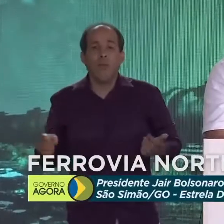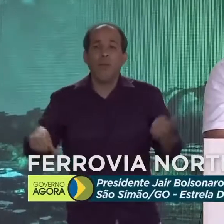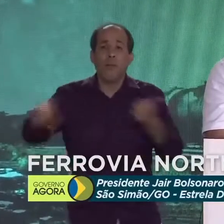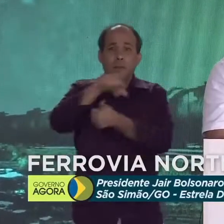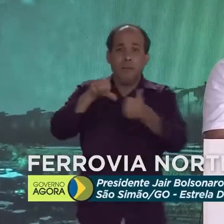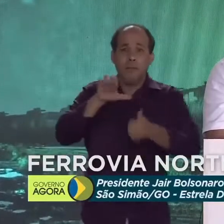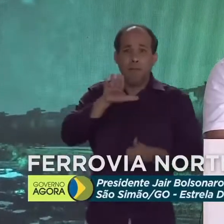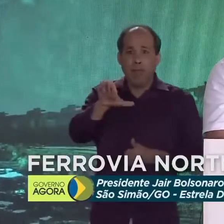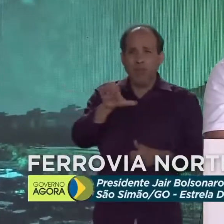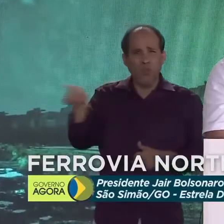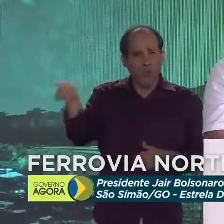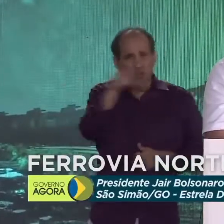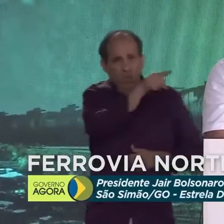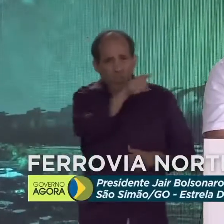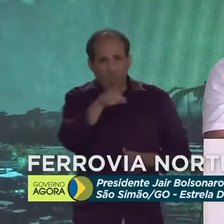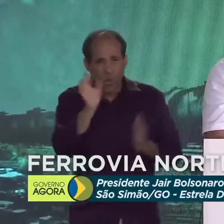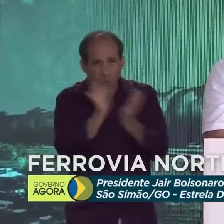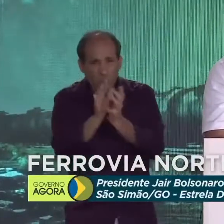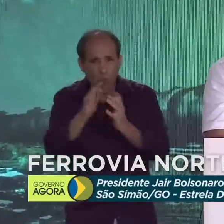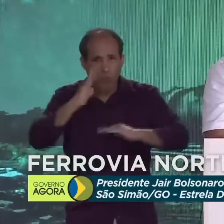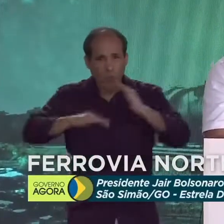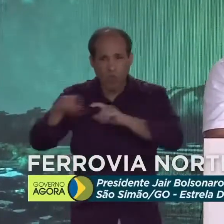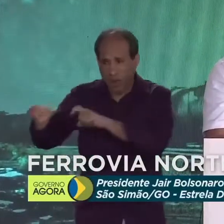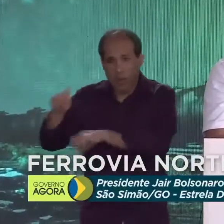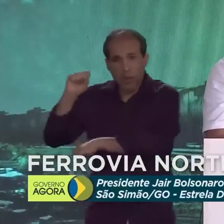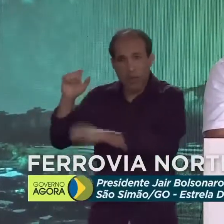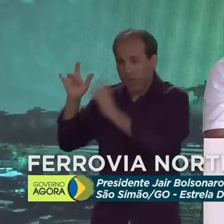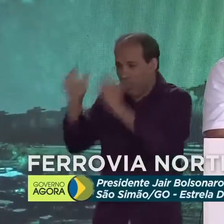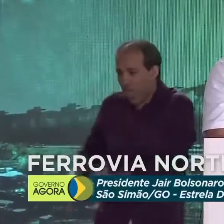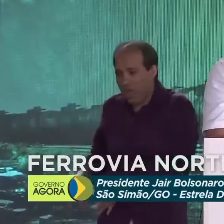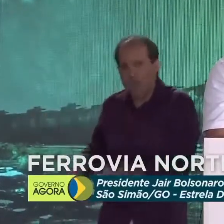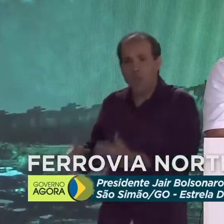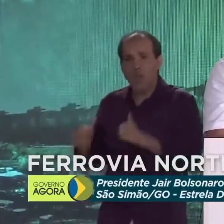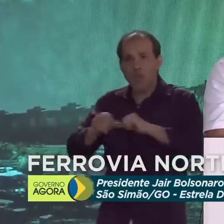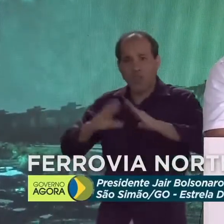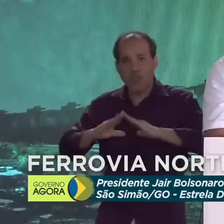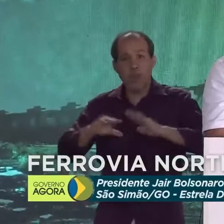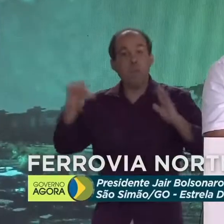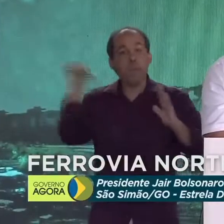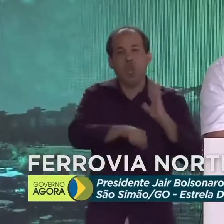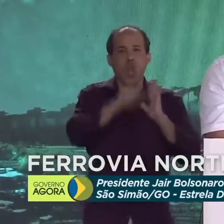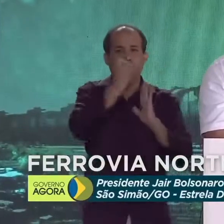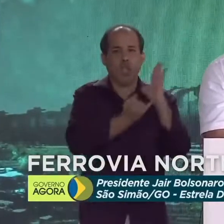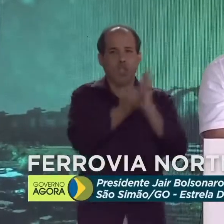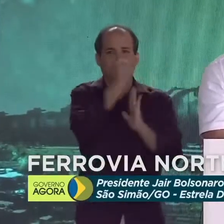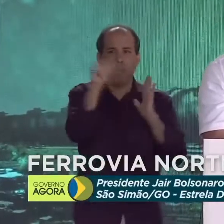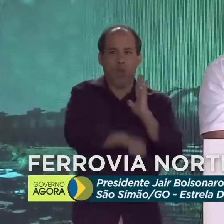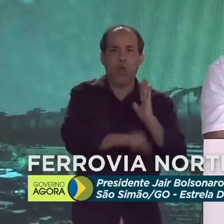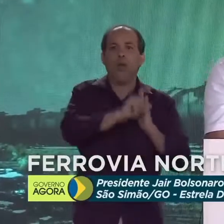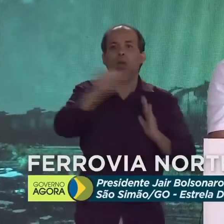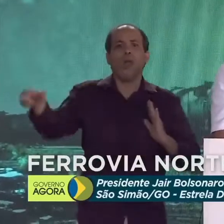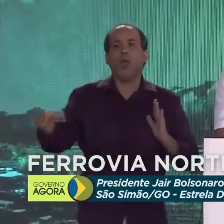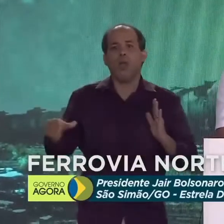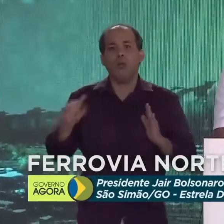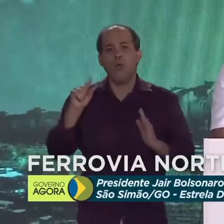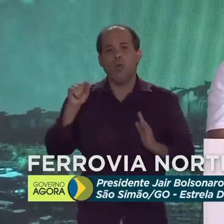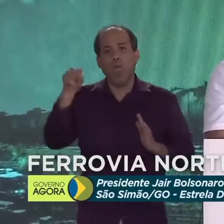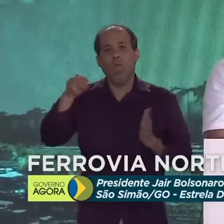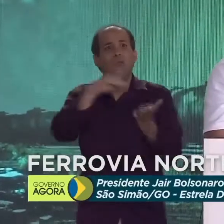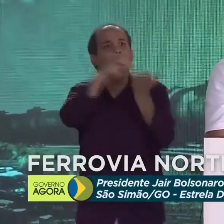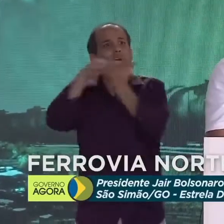Mas, se vocês tivessem parado, pior do que a inflação, seria o